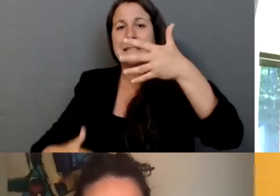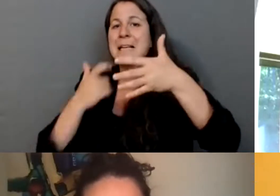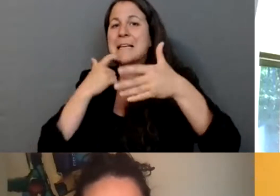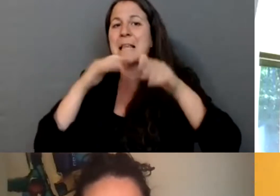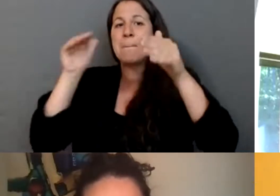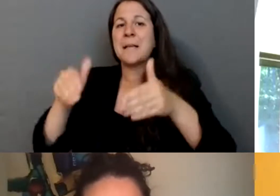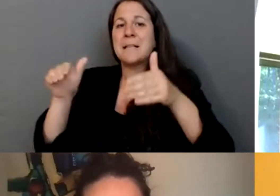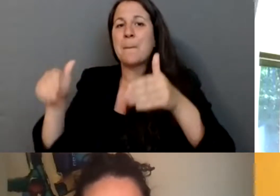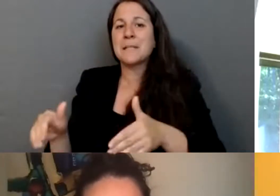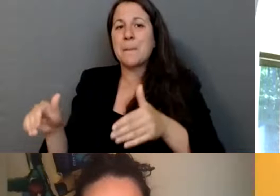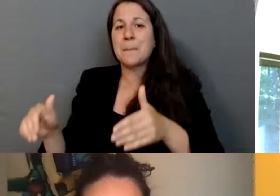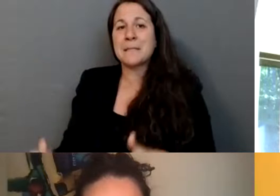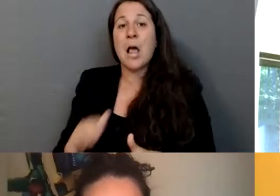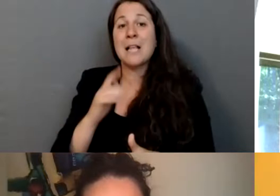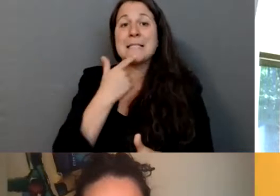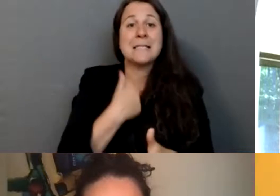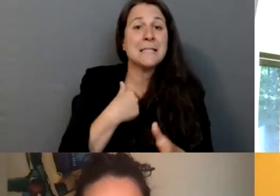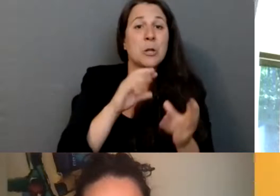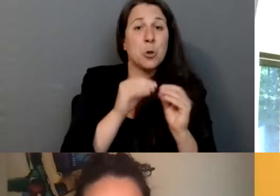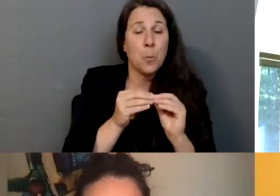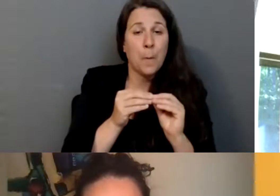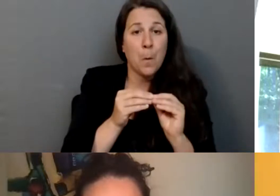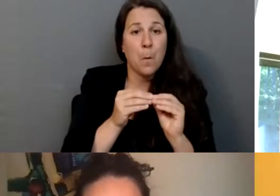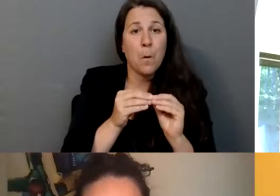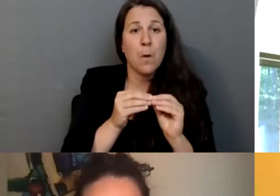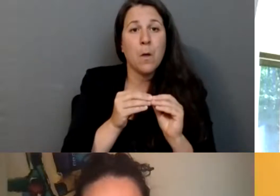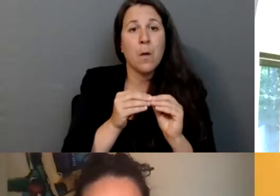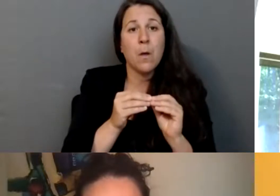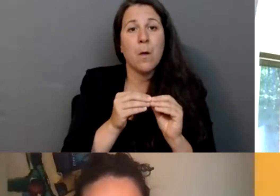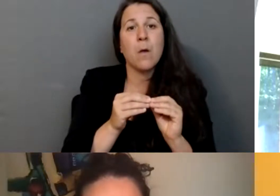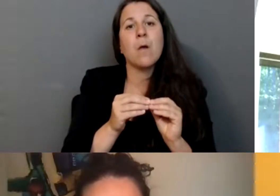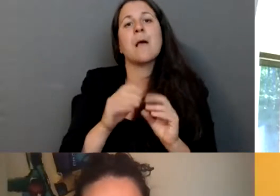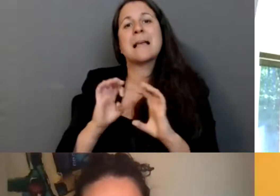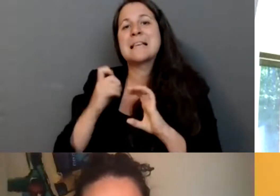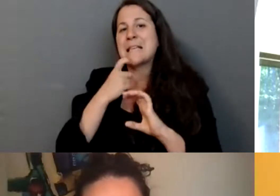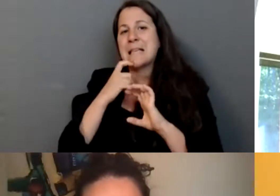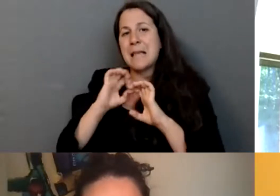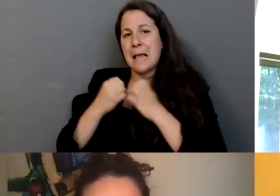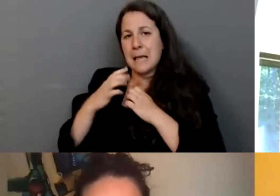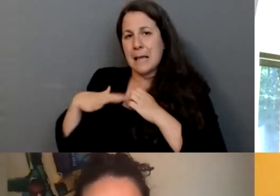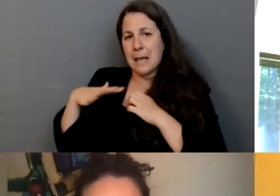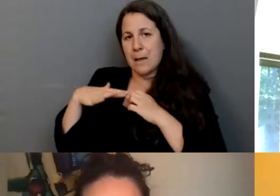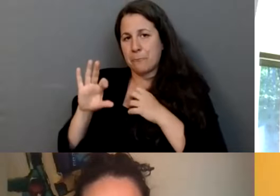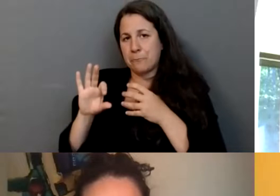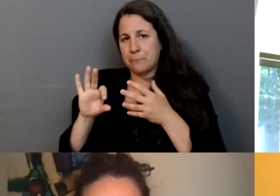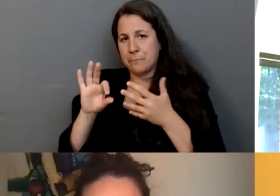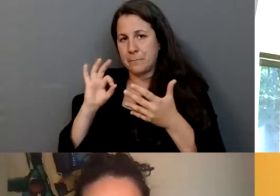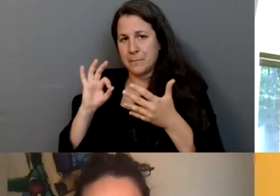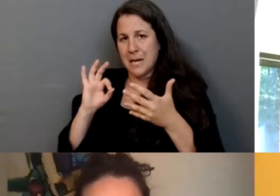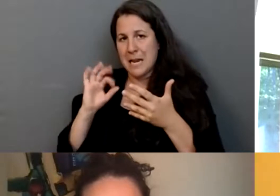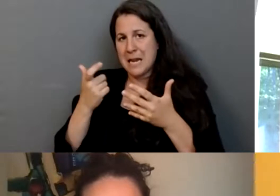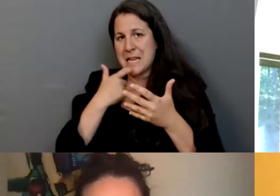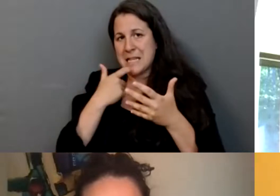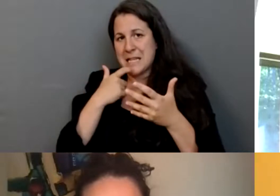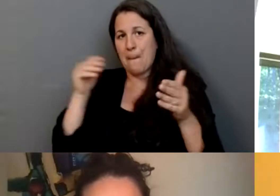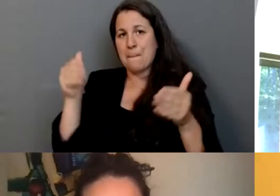et si vous me donnez un numéro, une des personnes de l'équipe de la permanence permettra en fait de déterminer qui est, pas